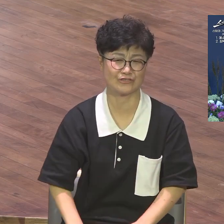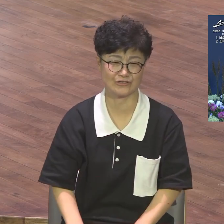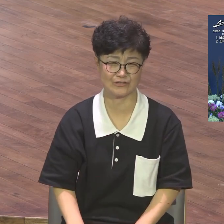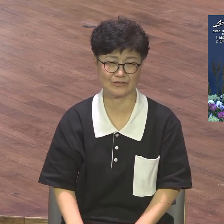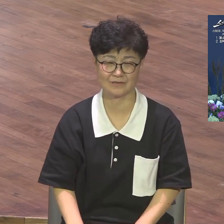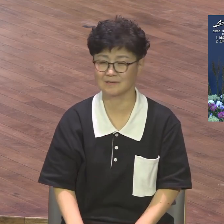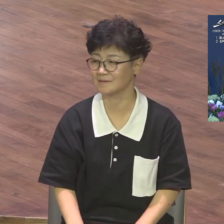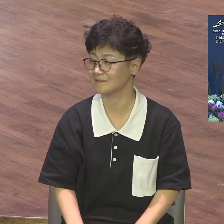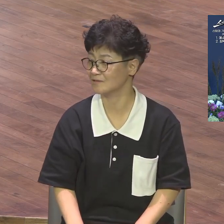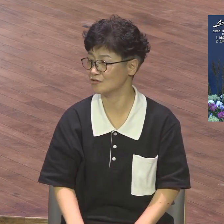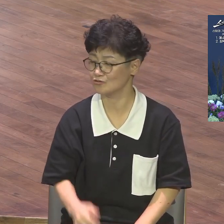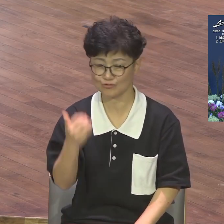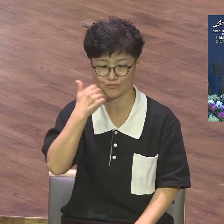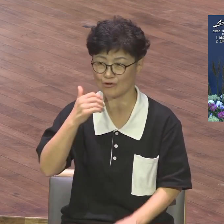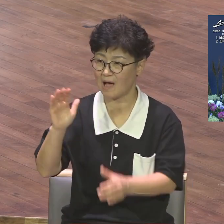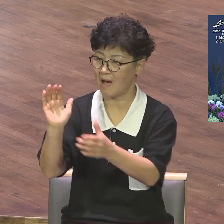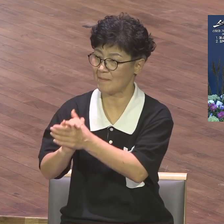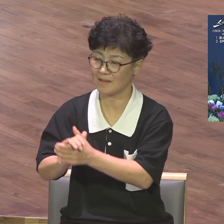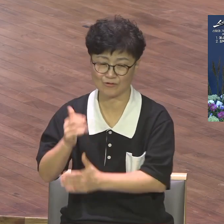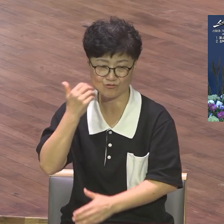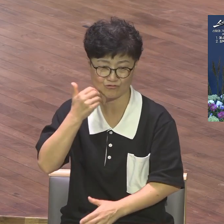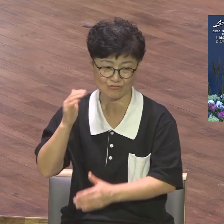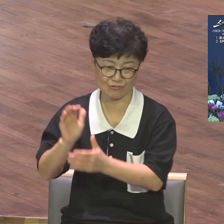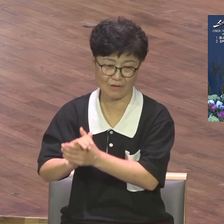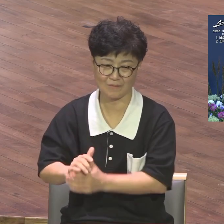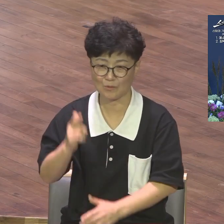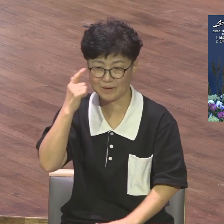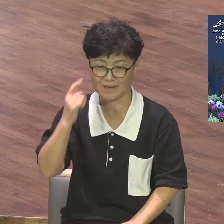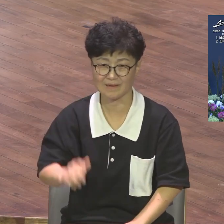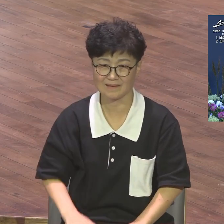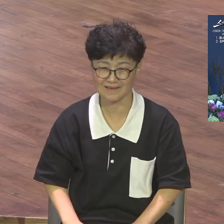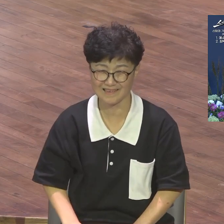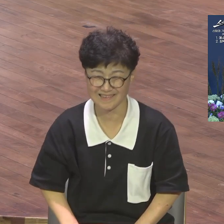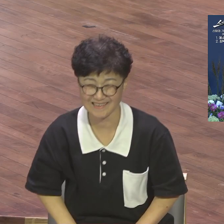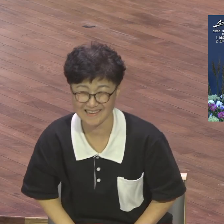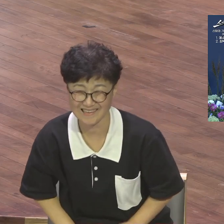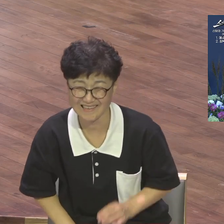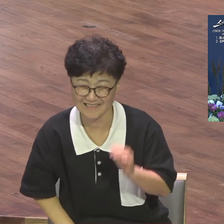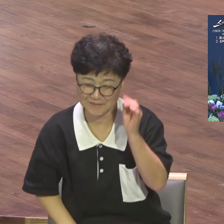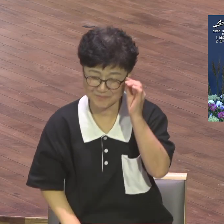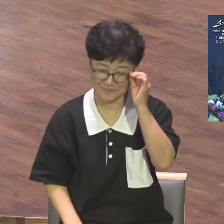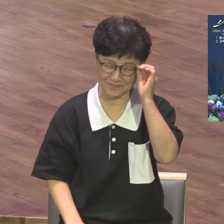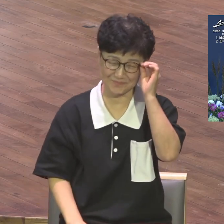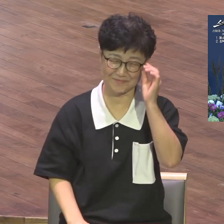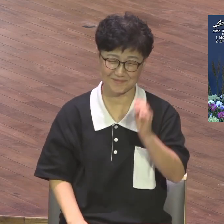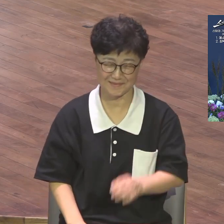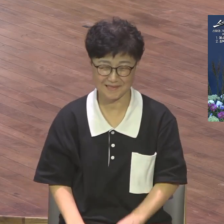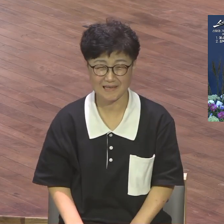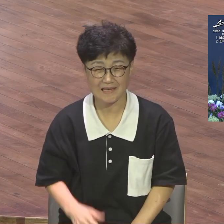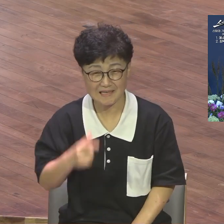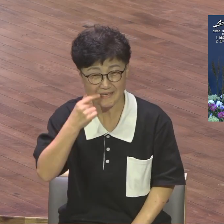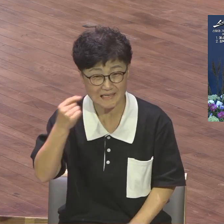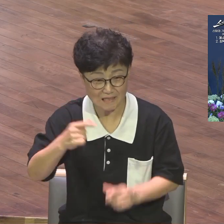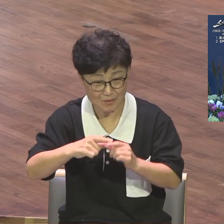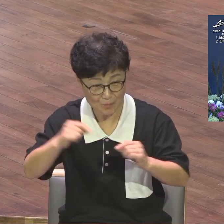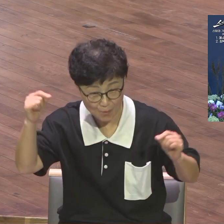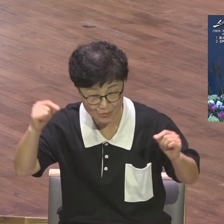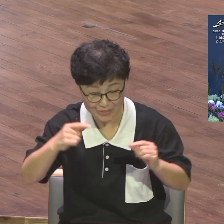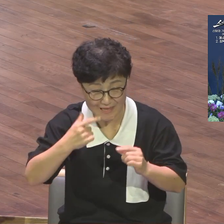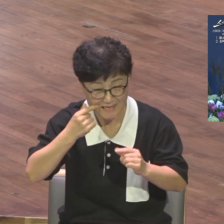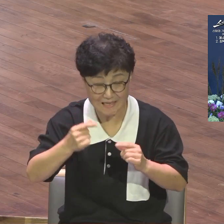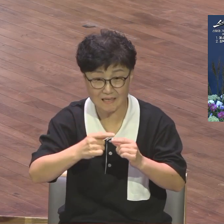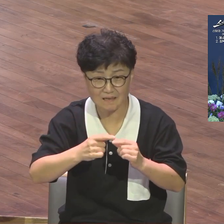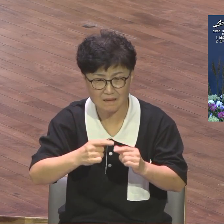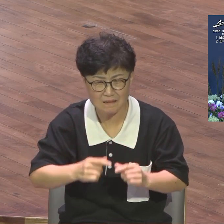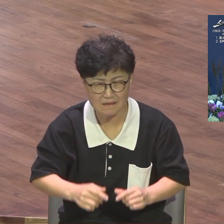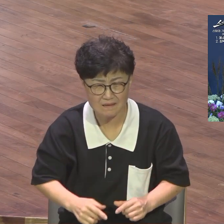아멘입니까? 네. 연애들 하십시오. 네. 자, 그럼 영적으로. 우리 일본 드라마 보면 명언이나 깨달음을